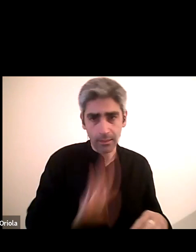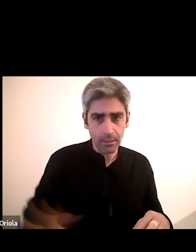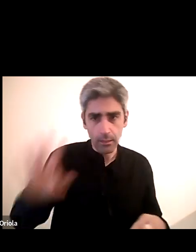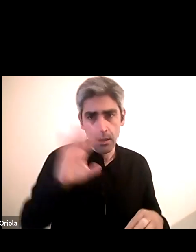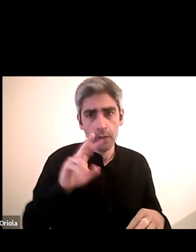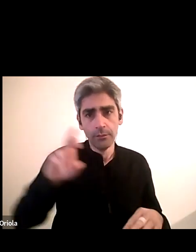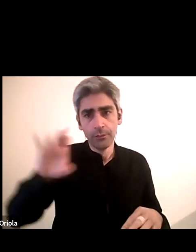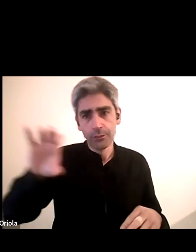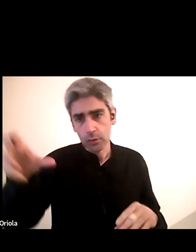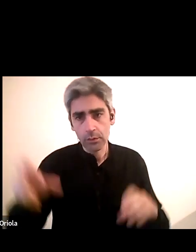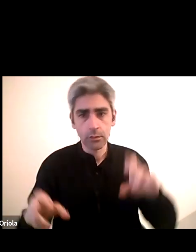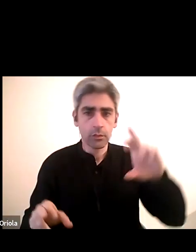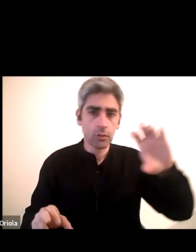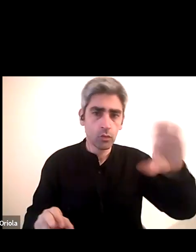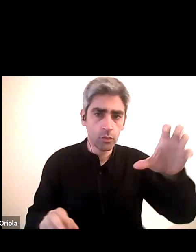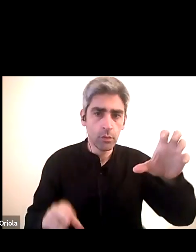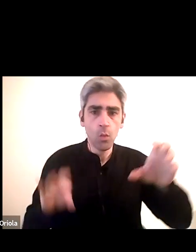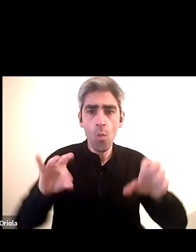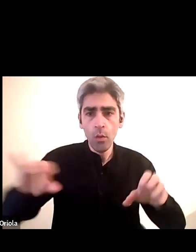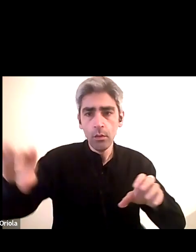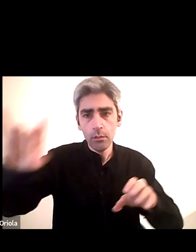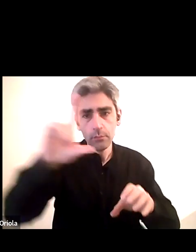nível regional, a nível local.